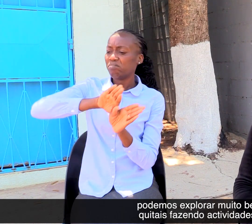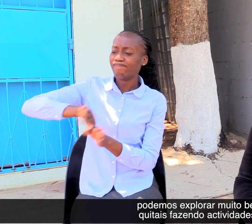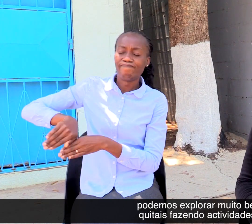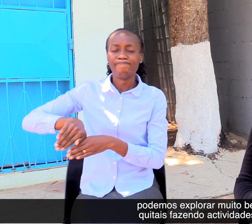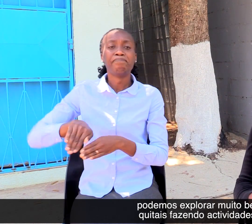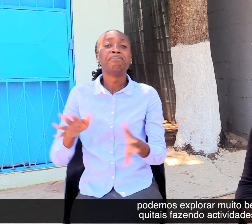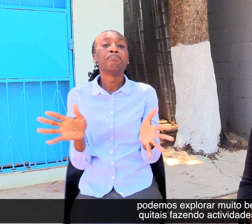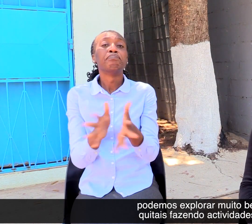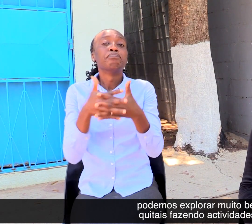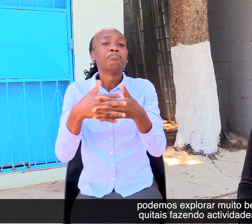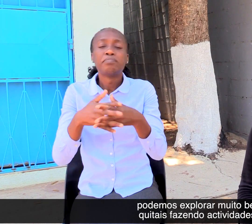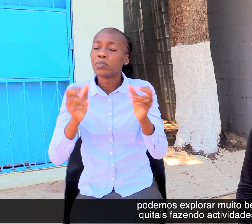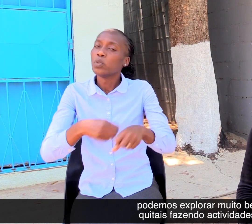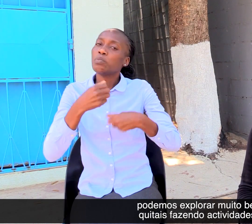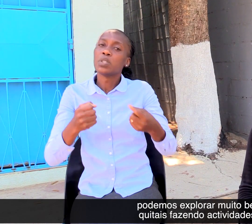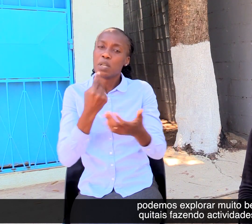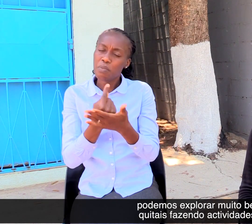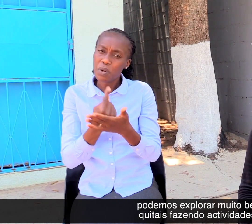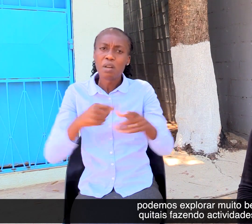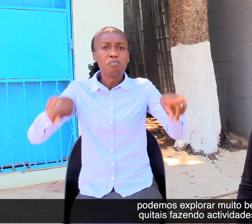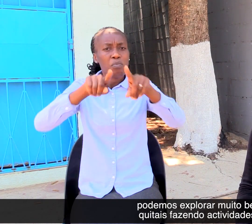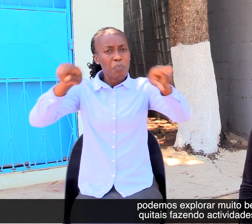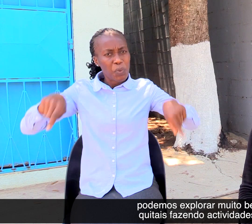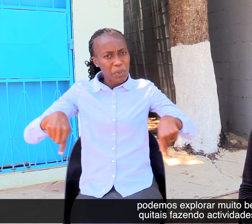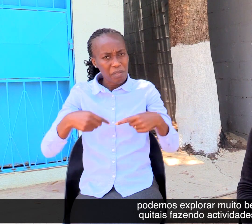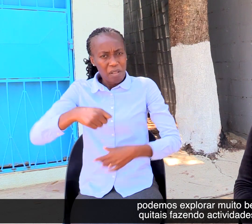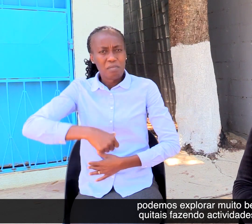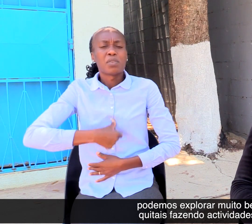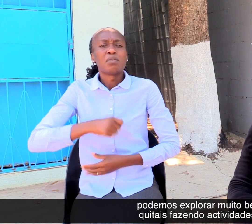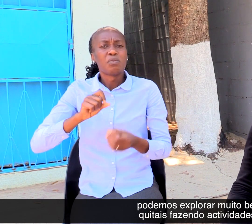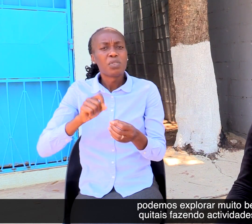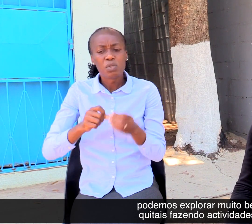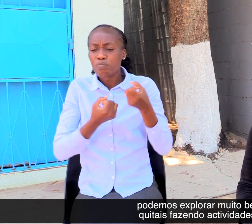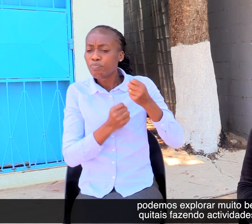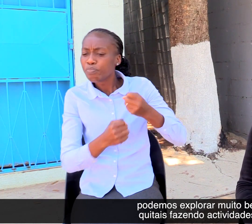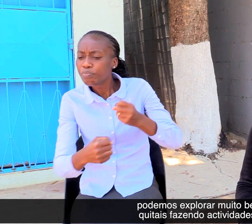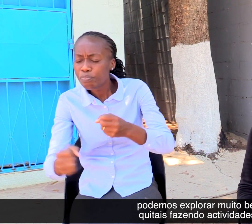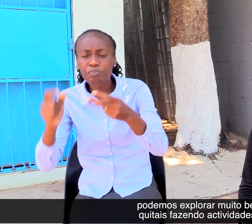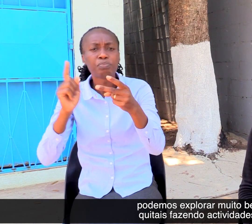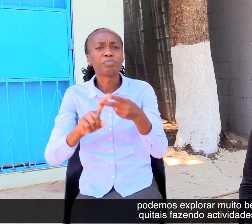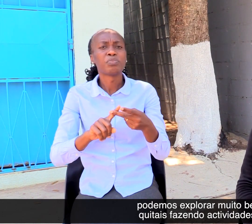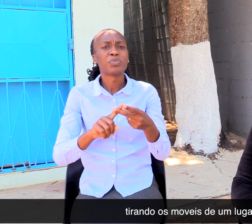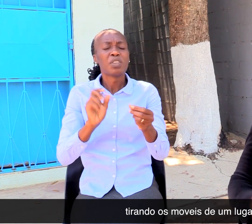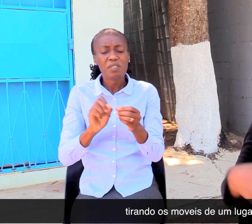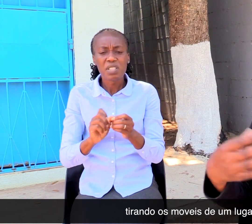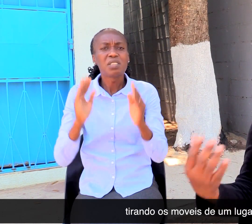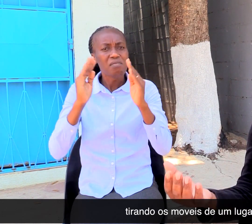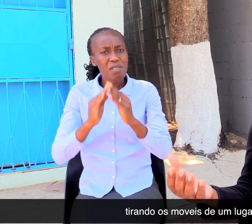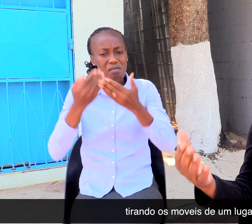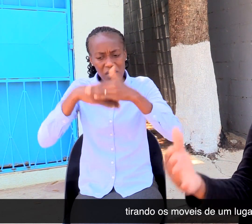práticas. Podemos explorar muito bem os nossos quintais, como eu já dizia, varrendo, fazendo as atividades de casa,